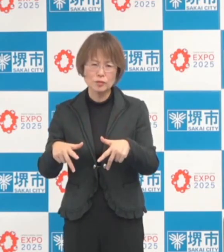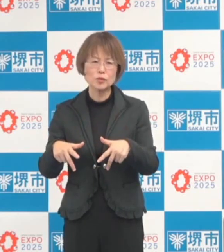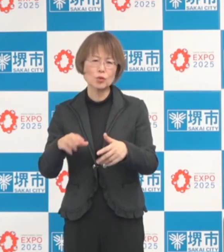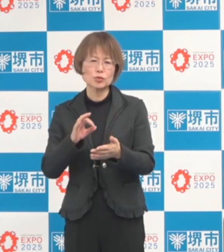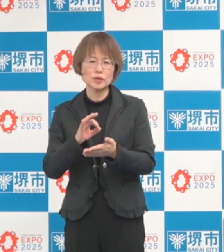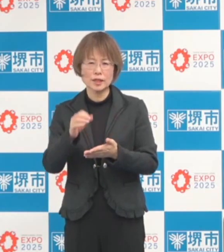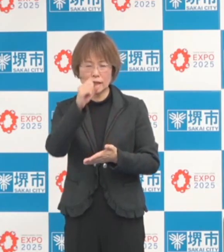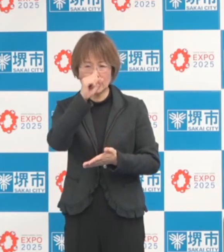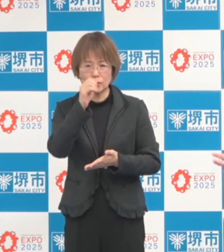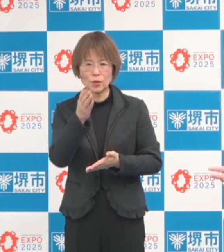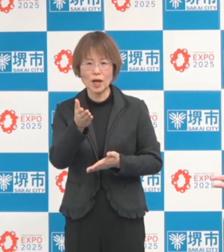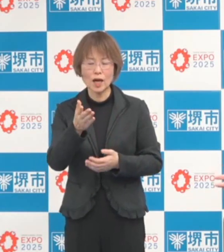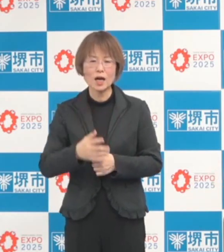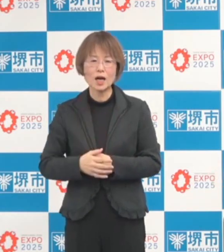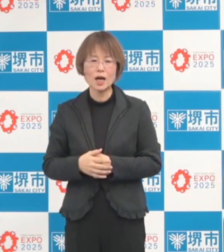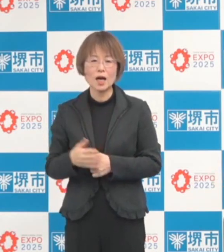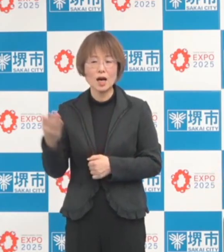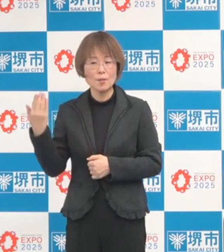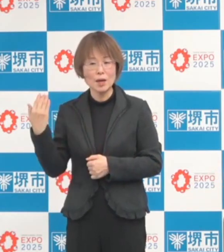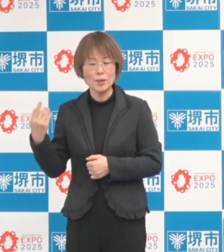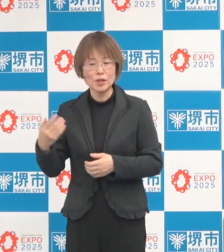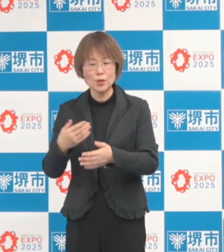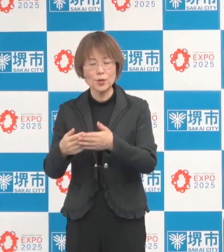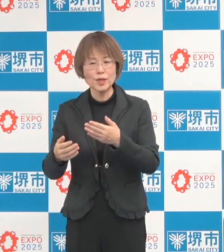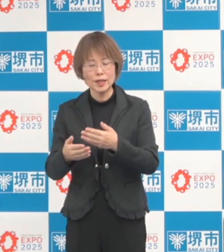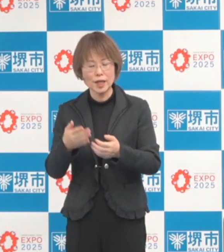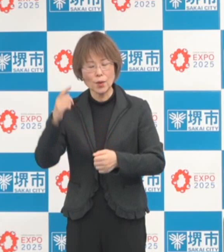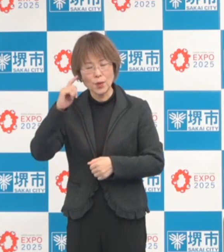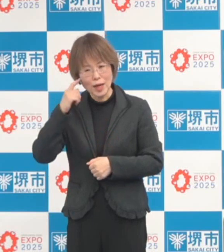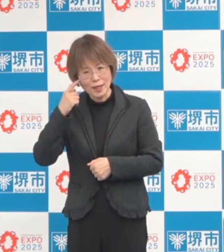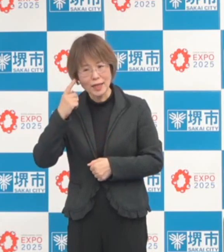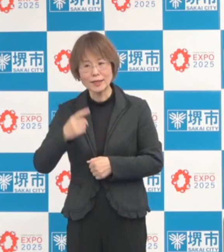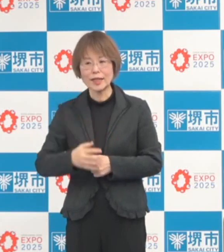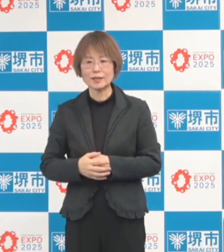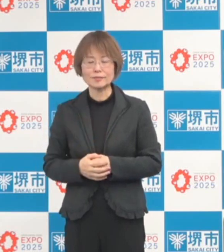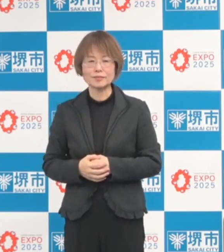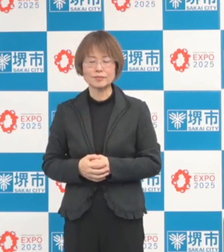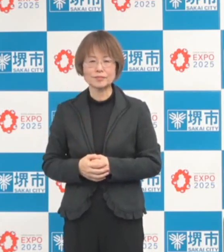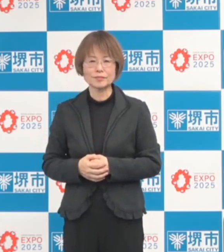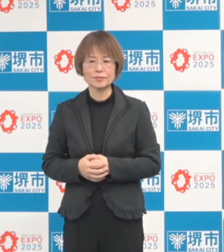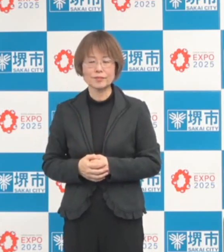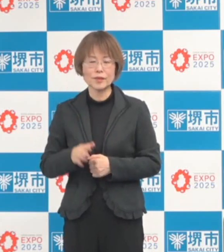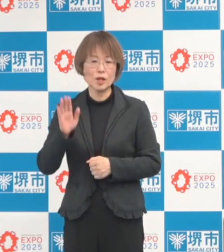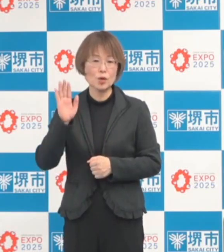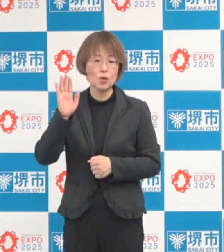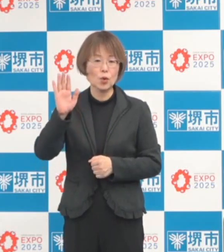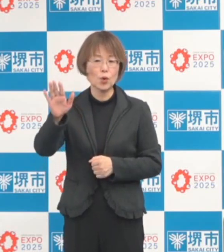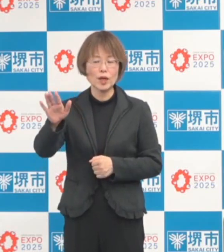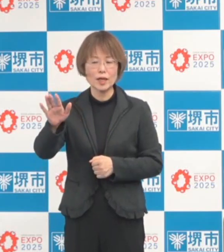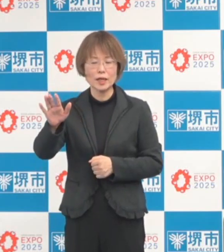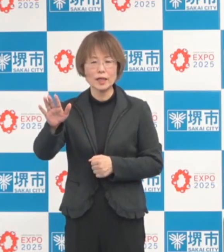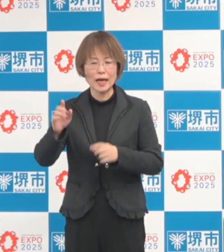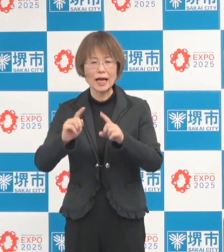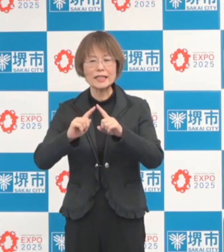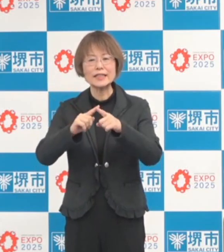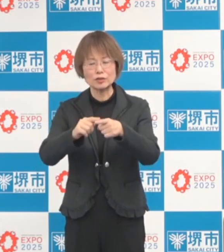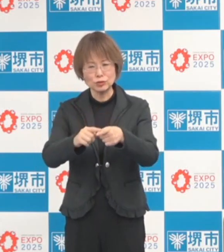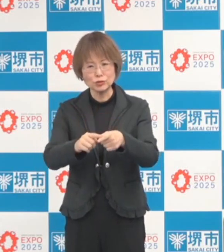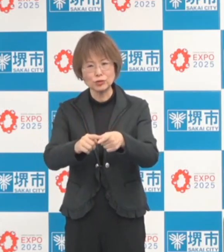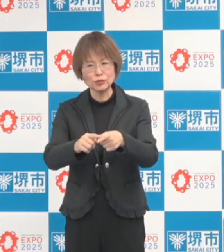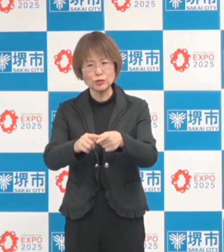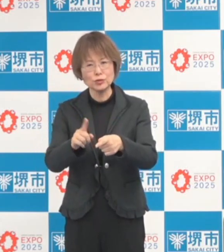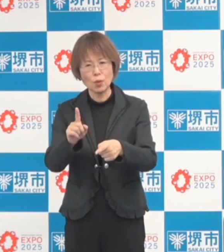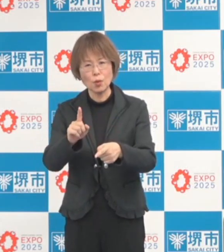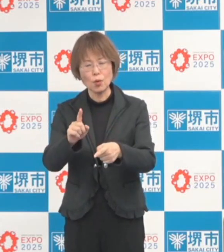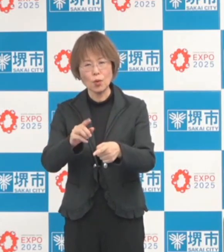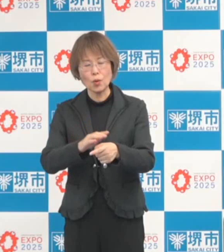のかというところも、これまでの経験を踏まえて行った中でですね、これからの導入の可否を、令和6年度